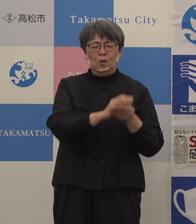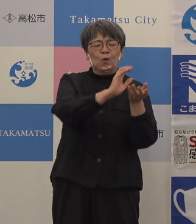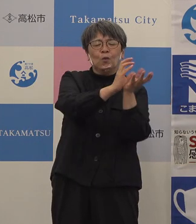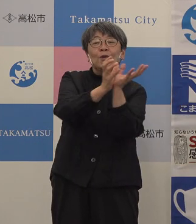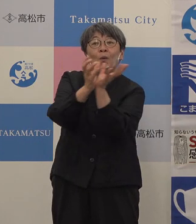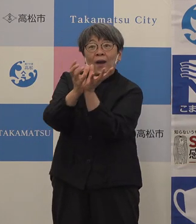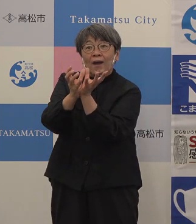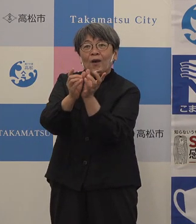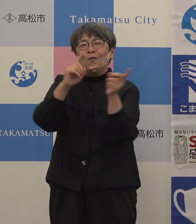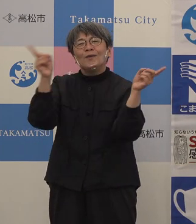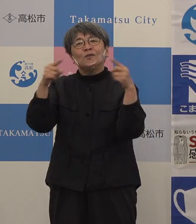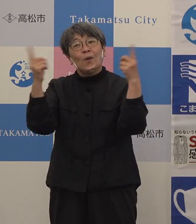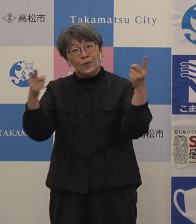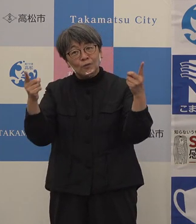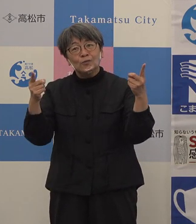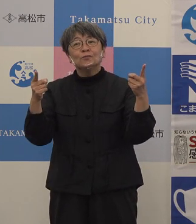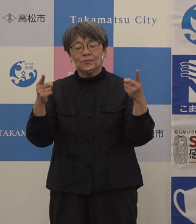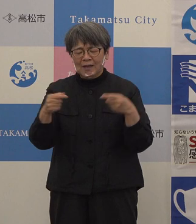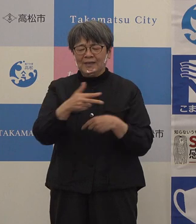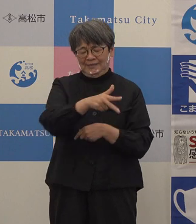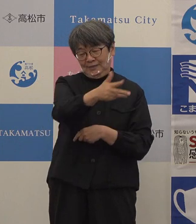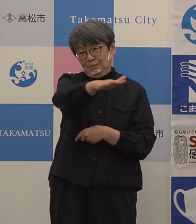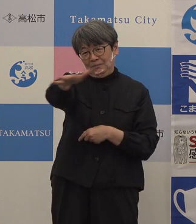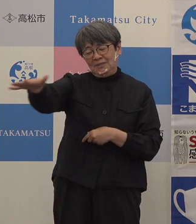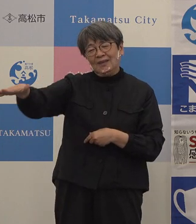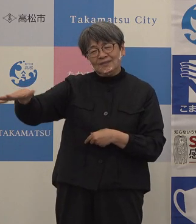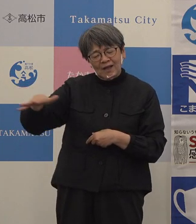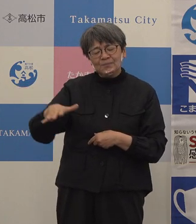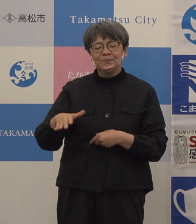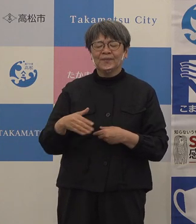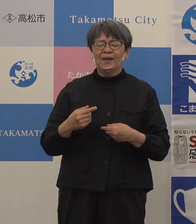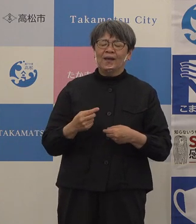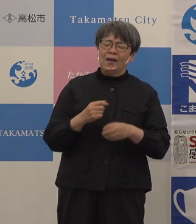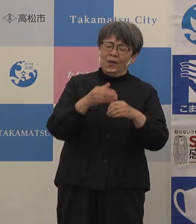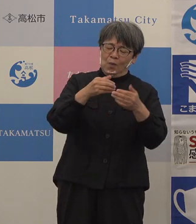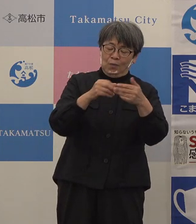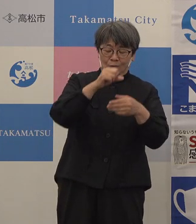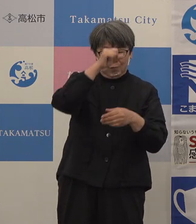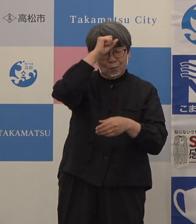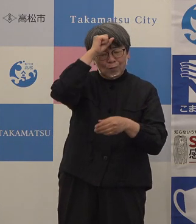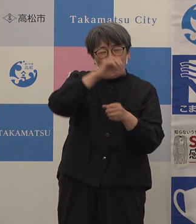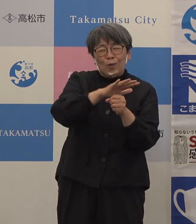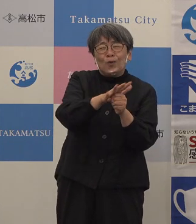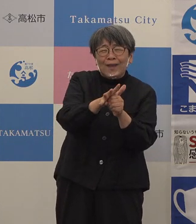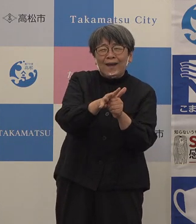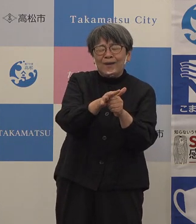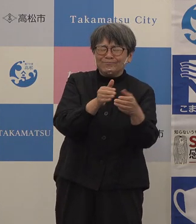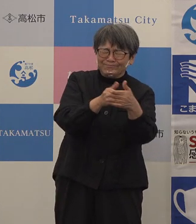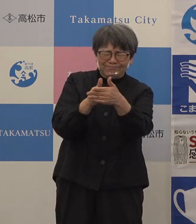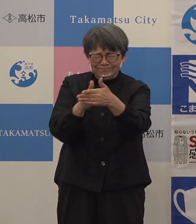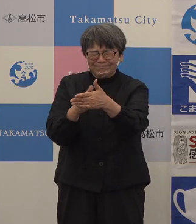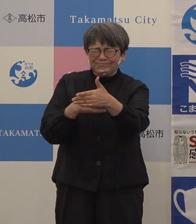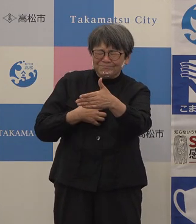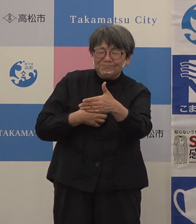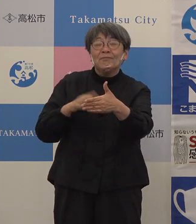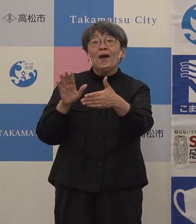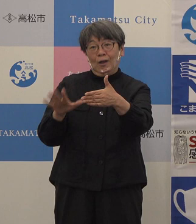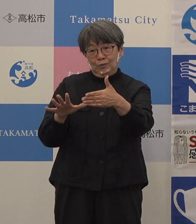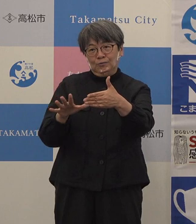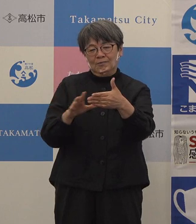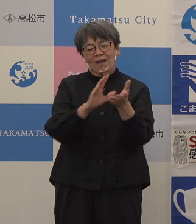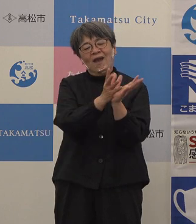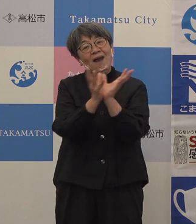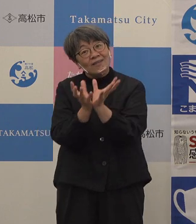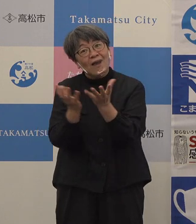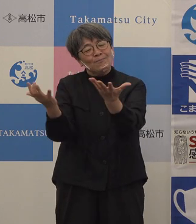ロナ禍におきまして、多くの市民の皆様にこの花と緑の力で笑顔と元気をもたらすと、少しでももたらすこと